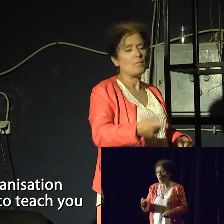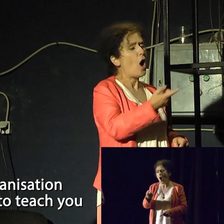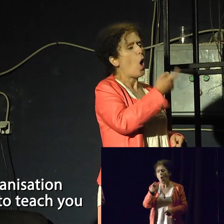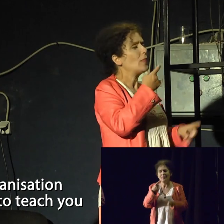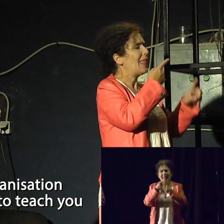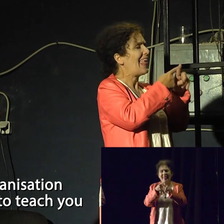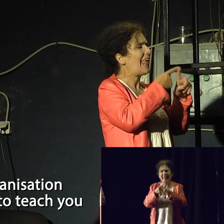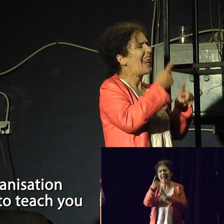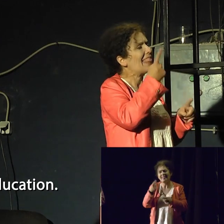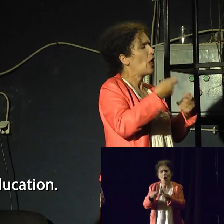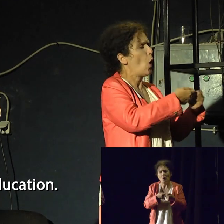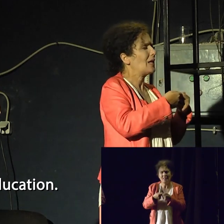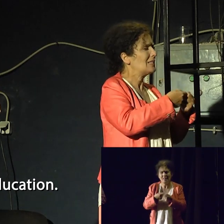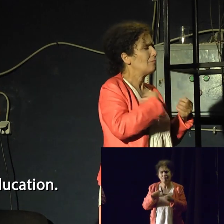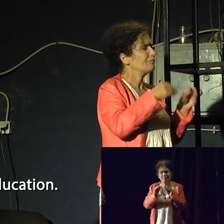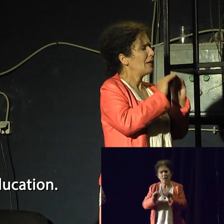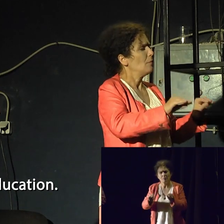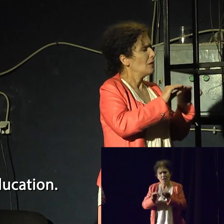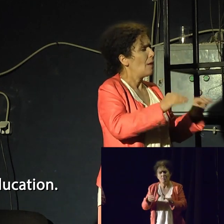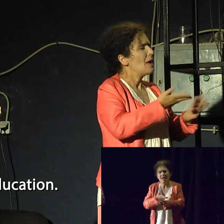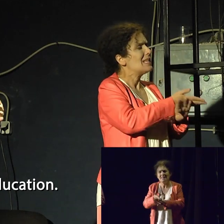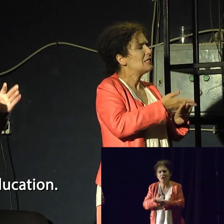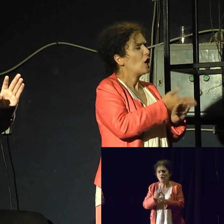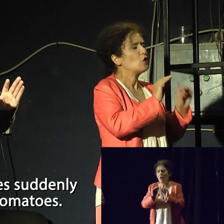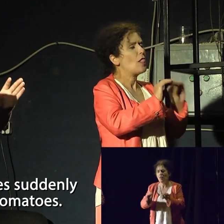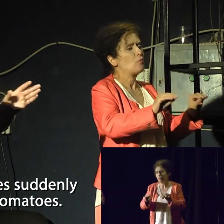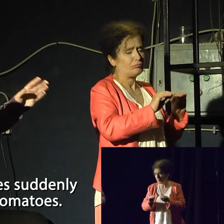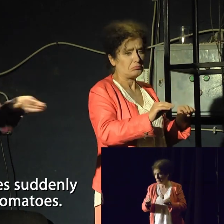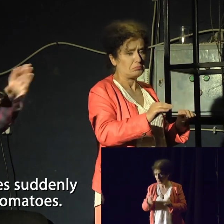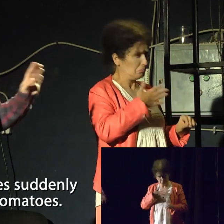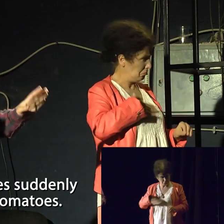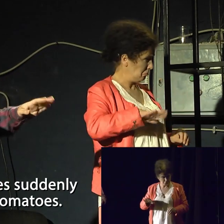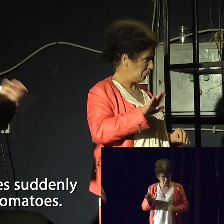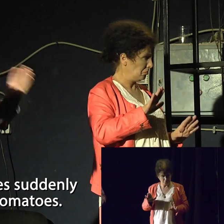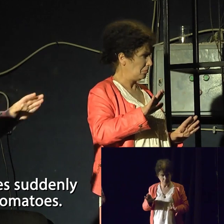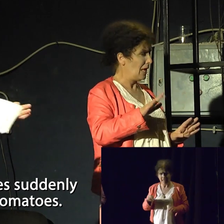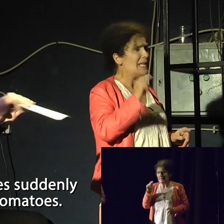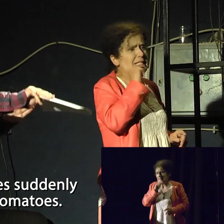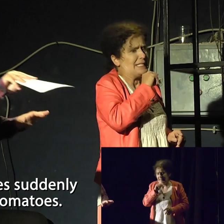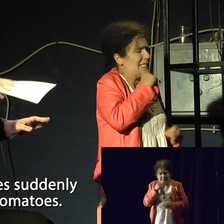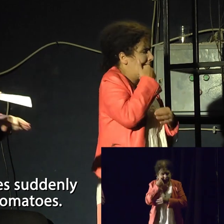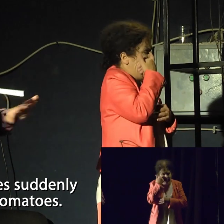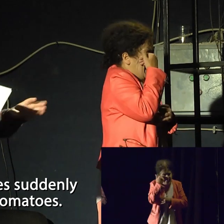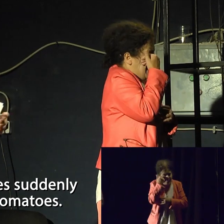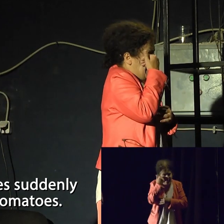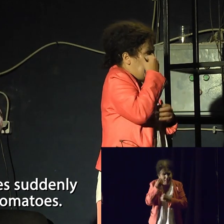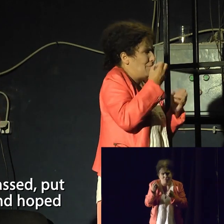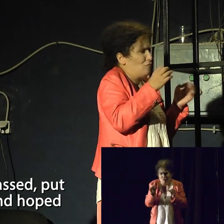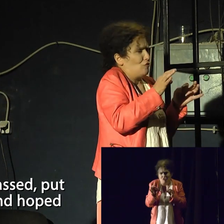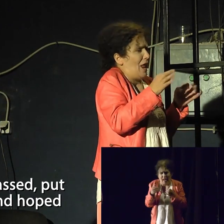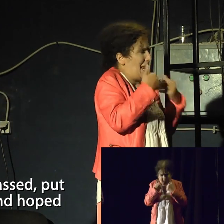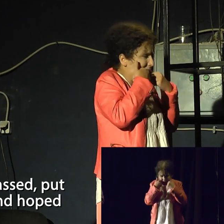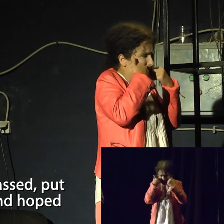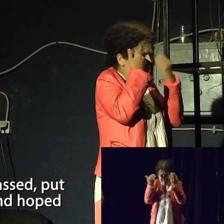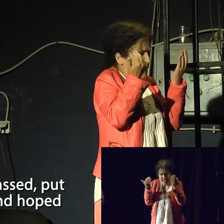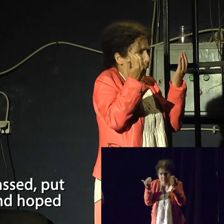Хера, една организација, и ќе ви предаваме за сексуално образование. Ние сите, не можам да ви опишам, црвени ко столчињава, жар. Се